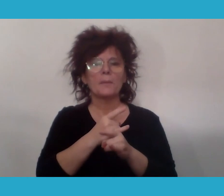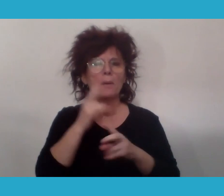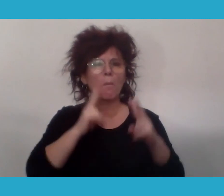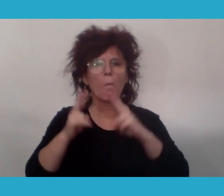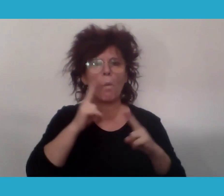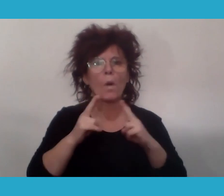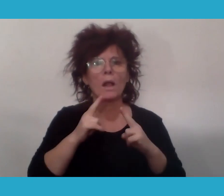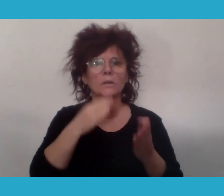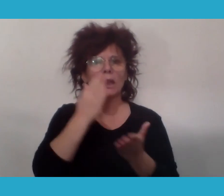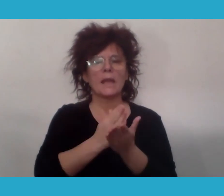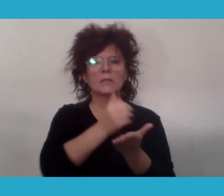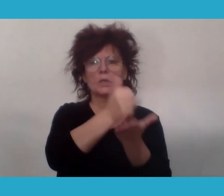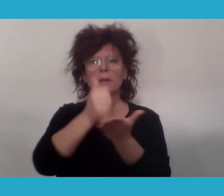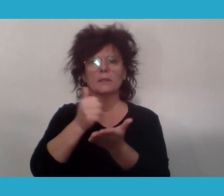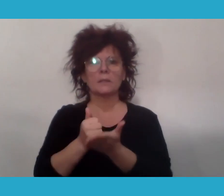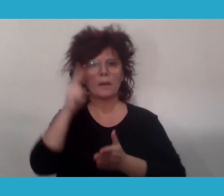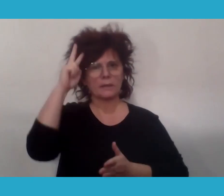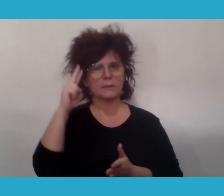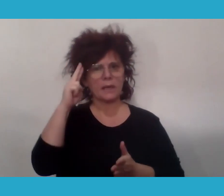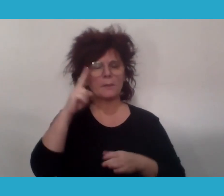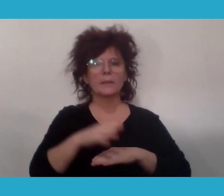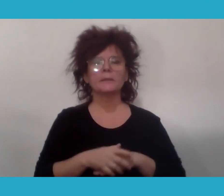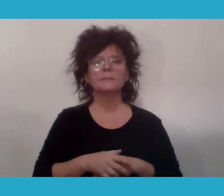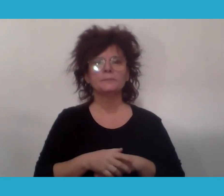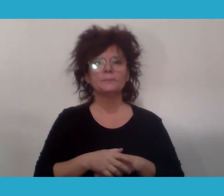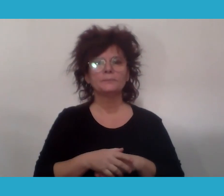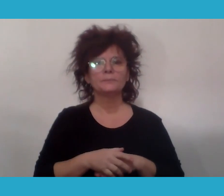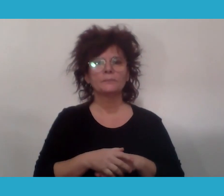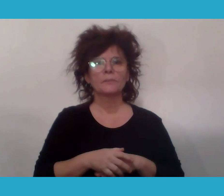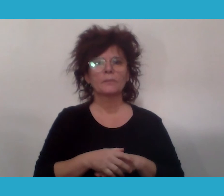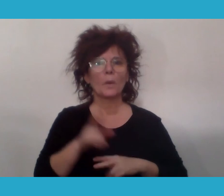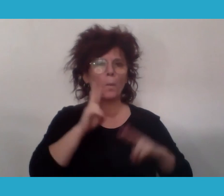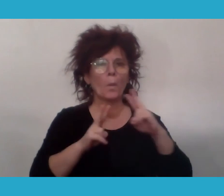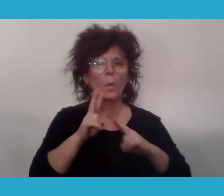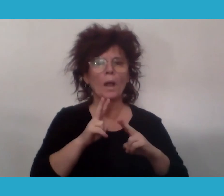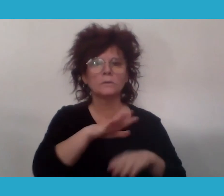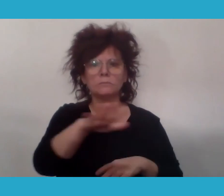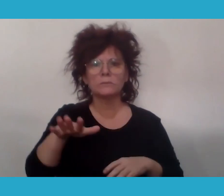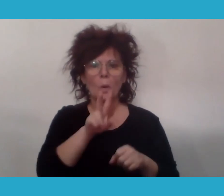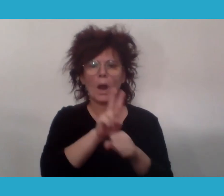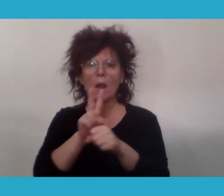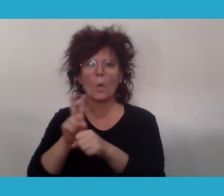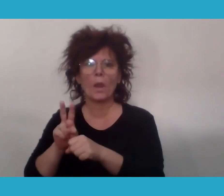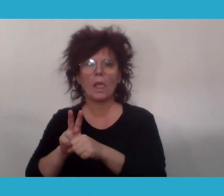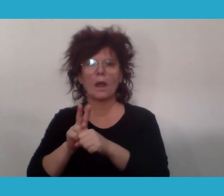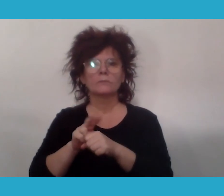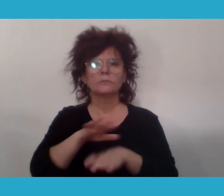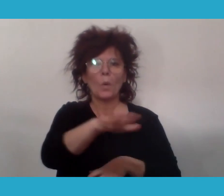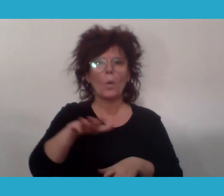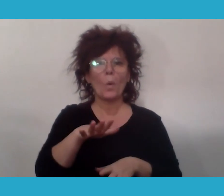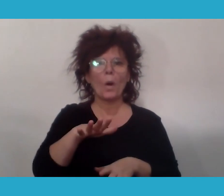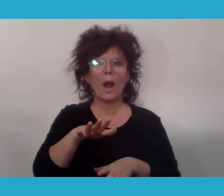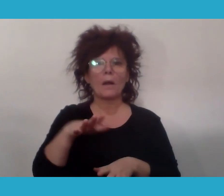opinar desde un lugar de vecinos, preocupados por salvaguardar el medio ambiente y más sano para las generaciones venideras.